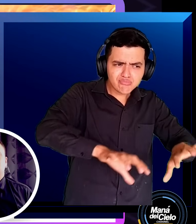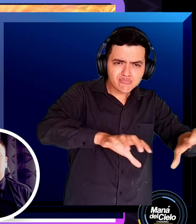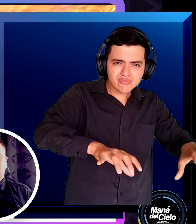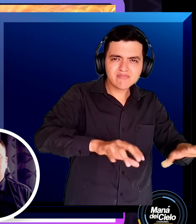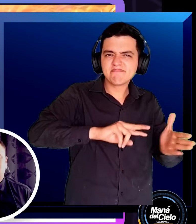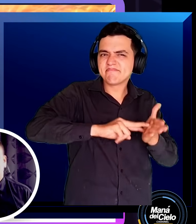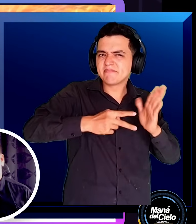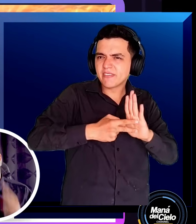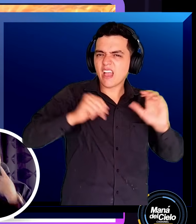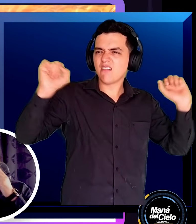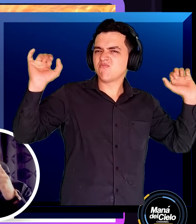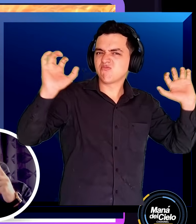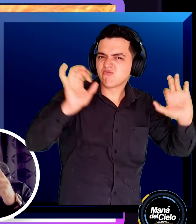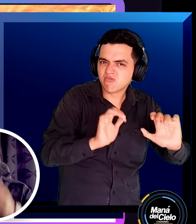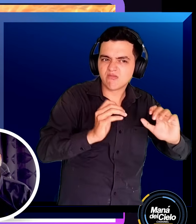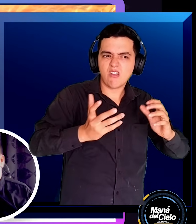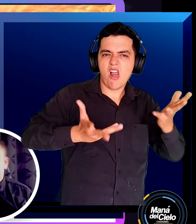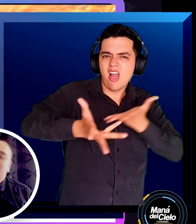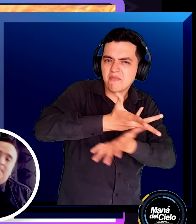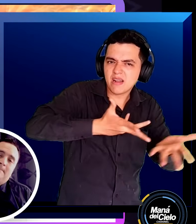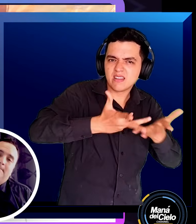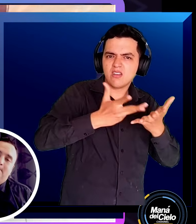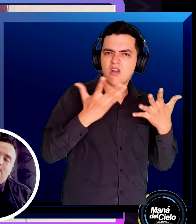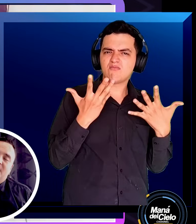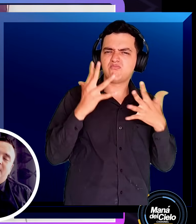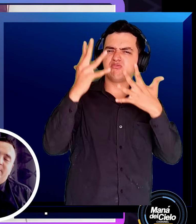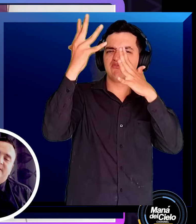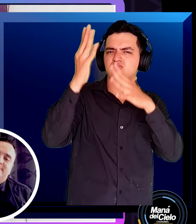pero la gente sigue vacía espiritualmente.